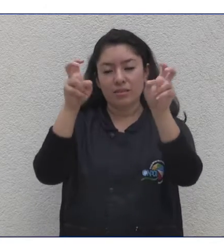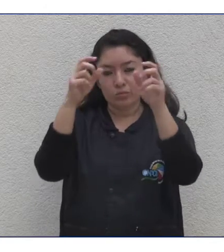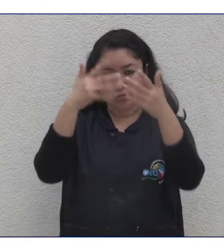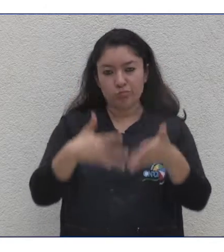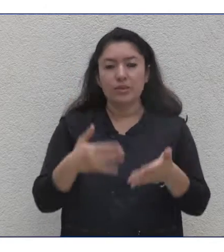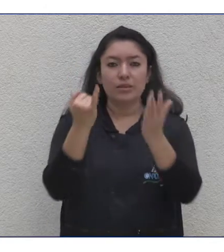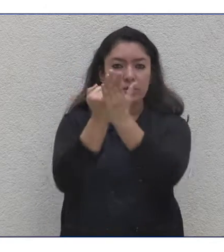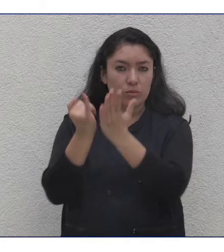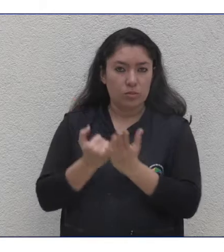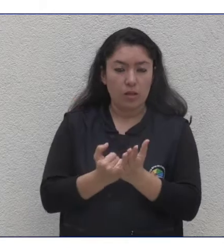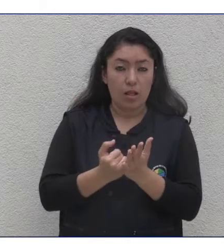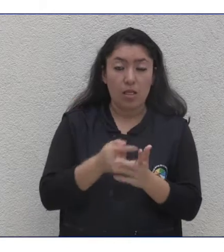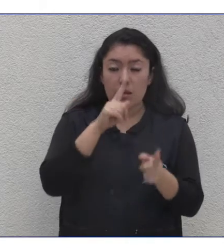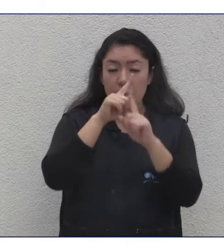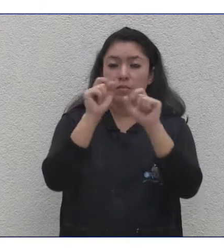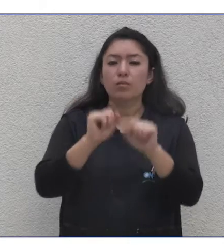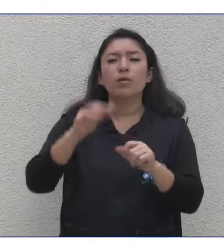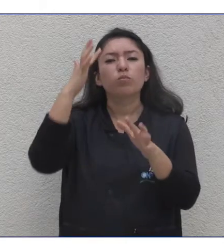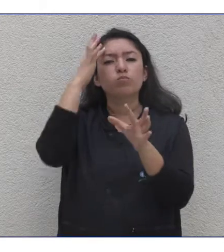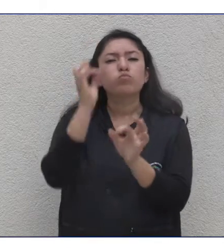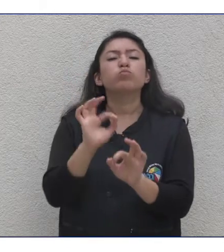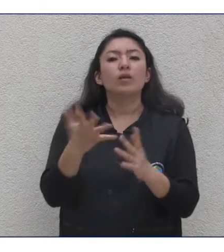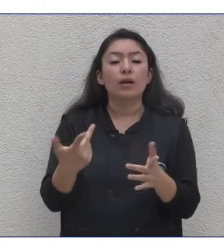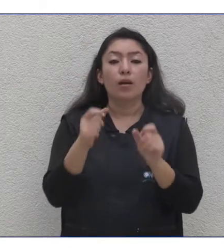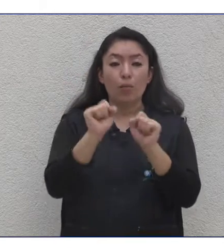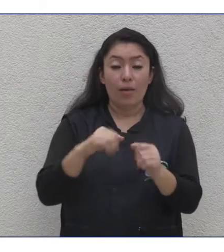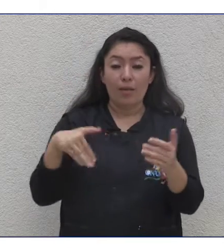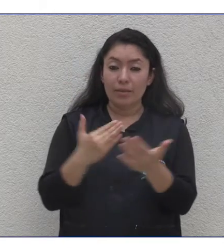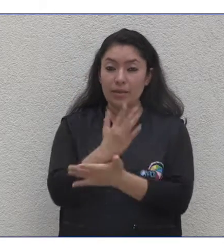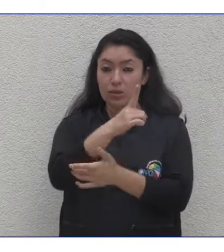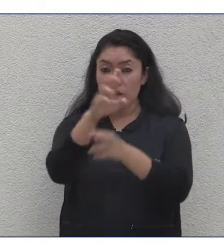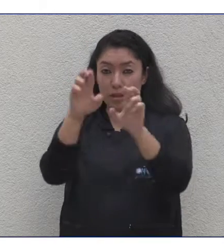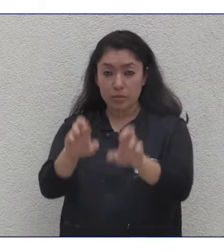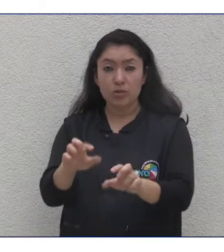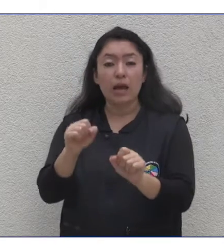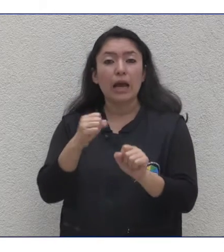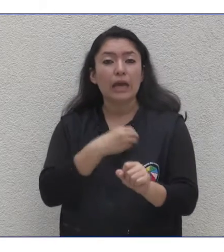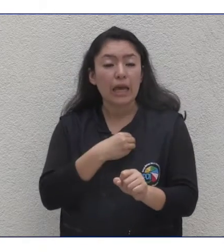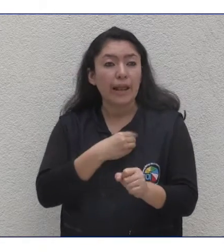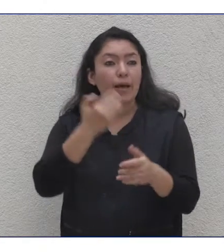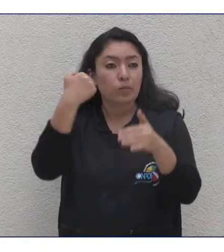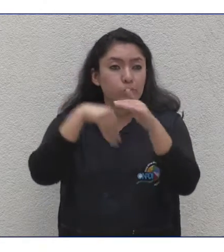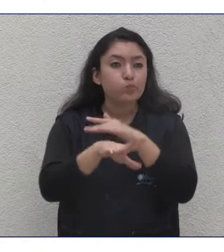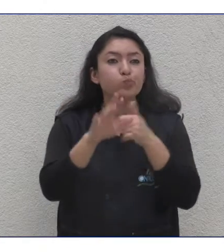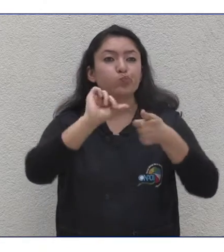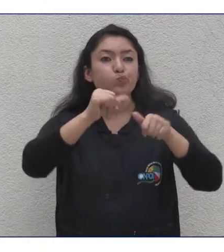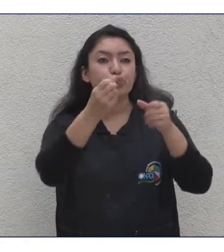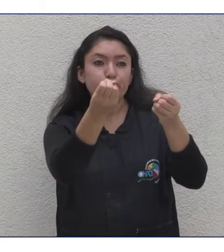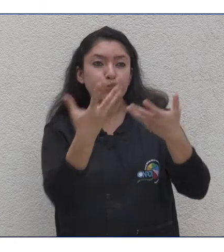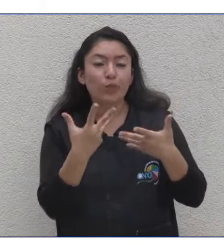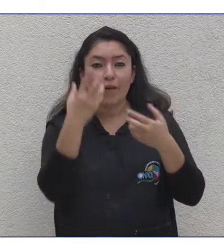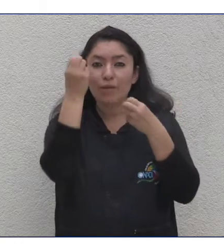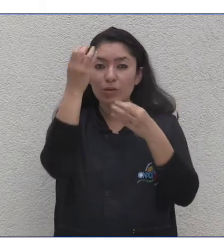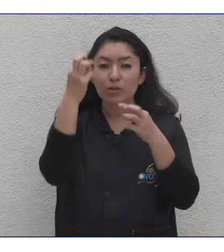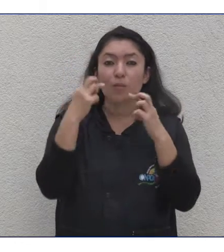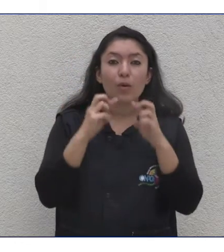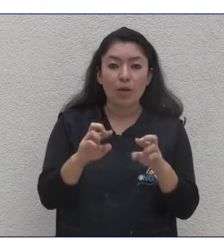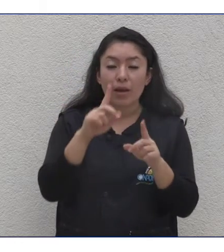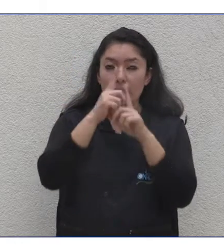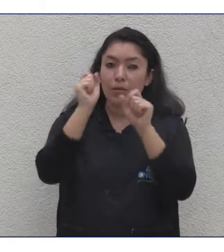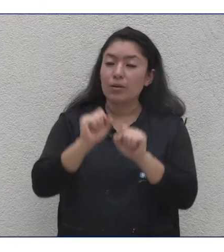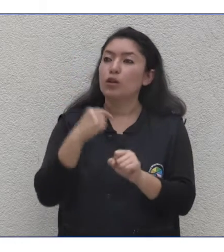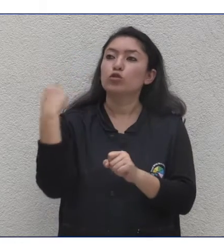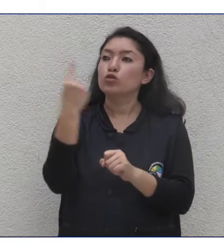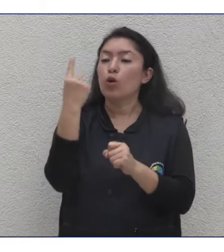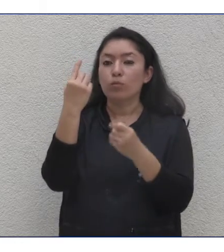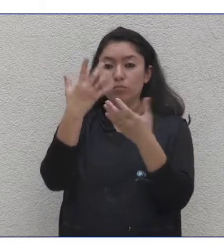constitucional, considerando que para armonizar el derecho de las personas a acceder a la información en poder de la administración pública y